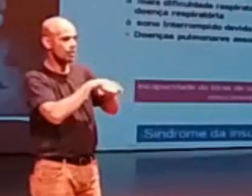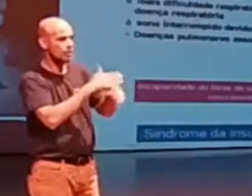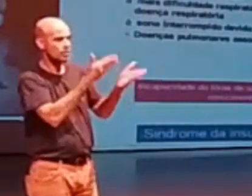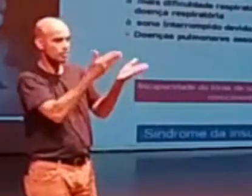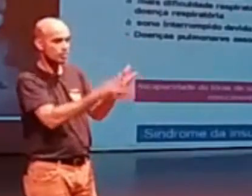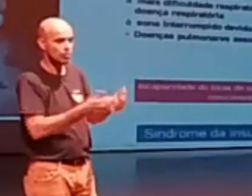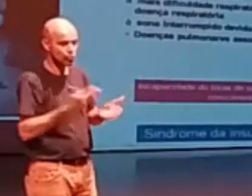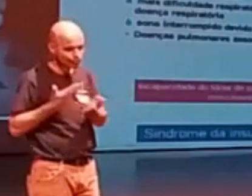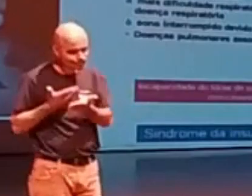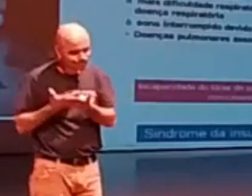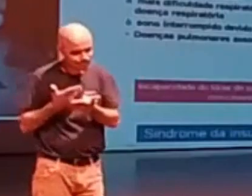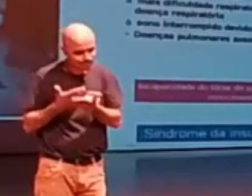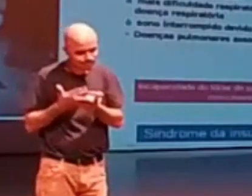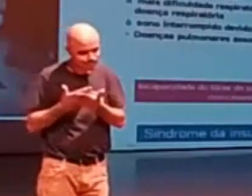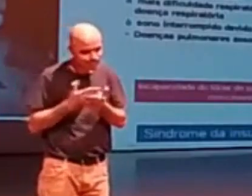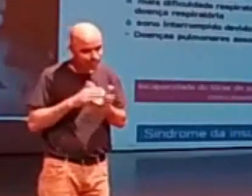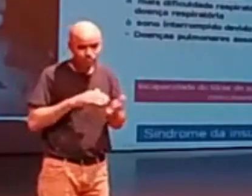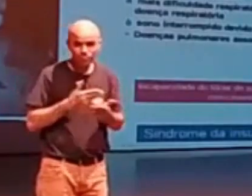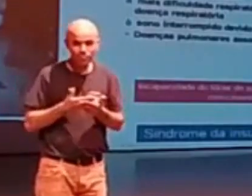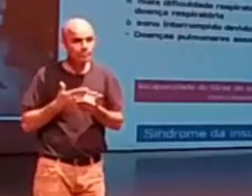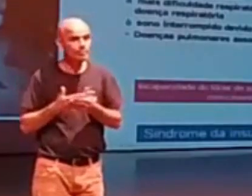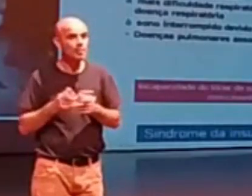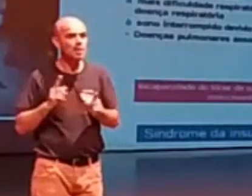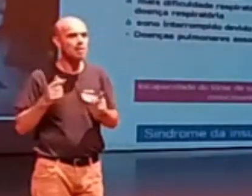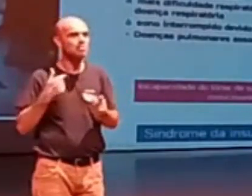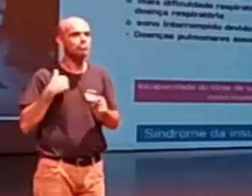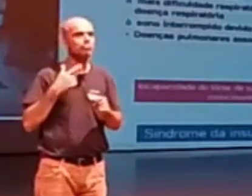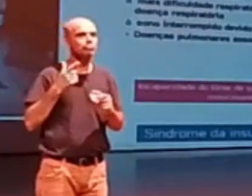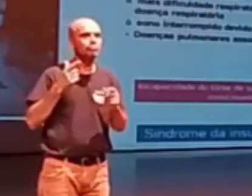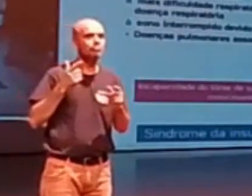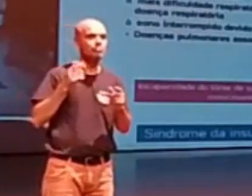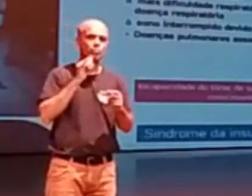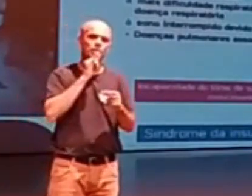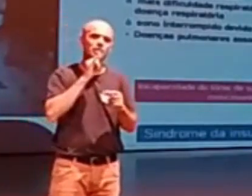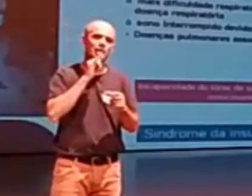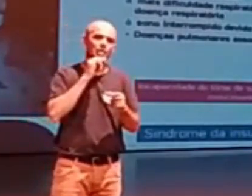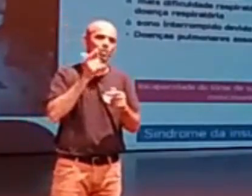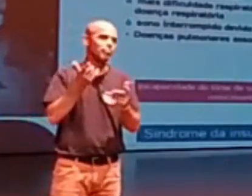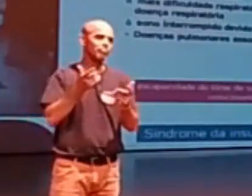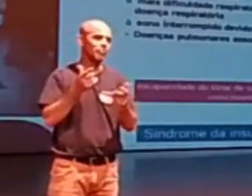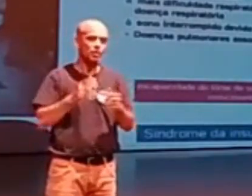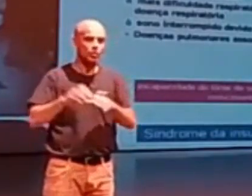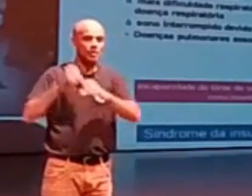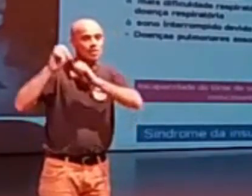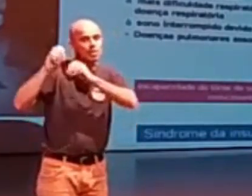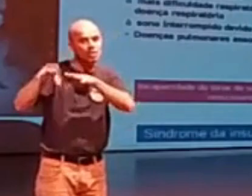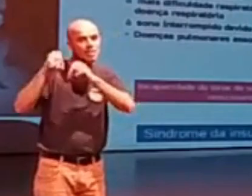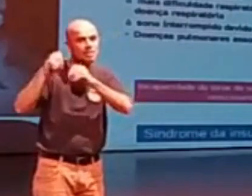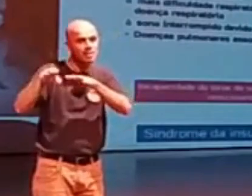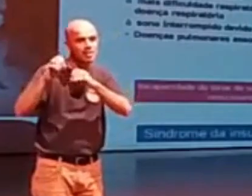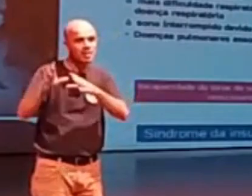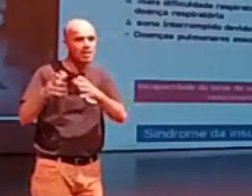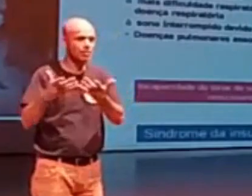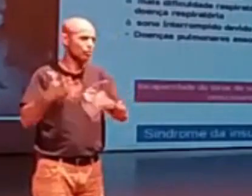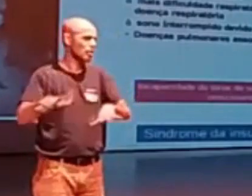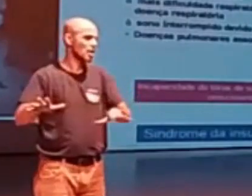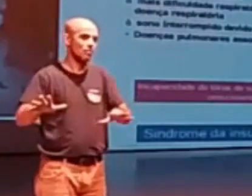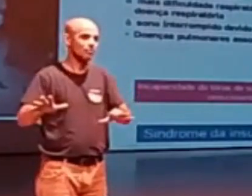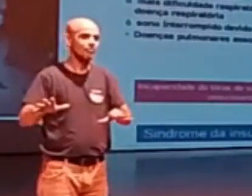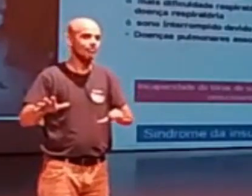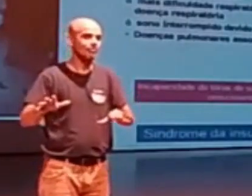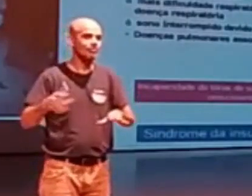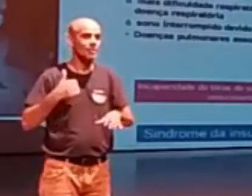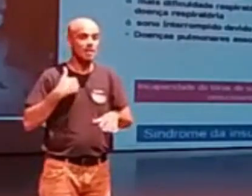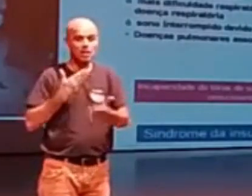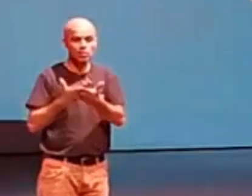gosto de estudar. E eu caiu um pouco a minha moral no sentido de ensinar, porque as pessoas hoje só querem ver dinheiro, não querem estudar. Isso me